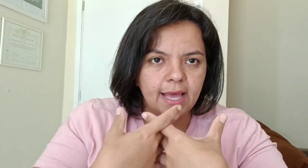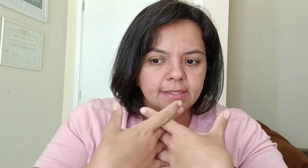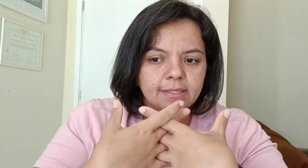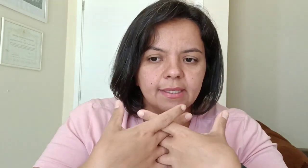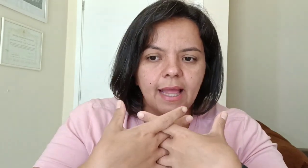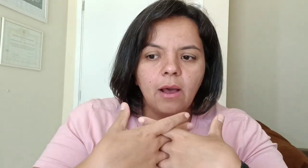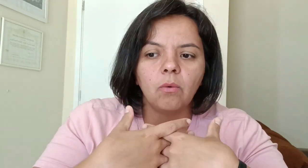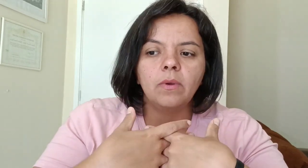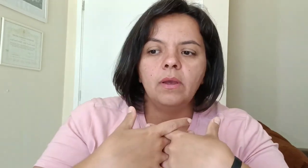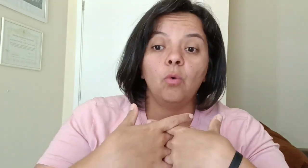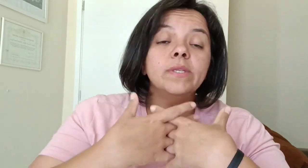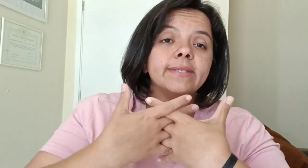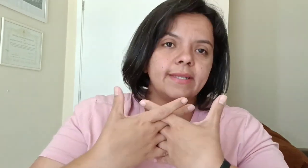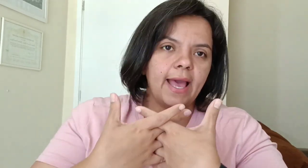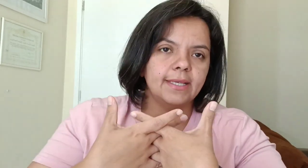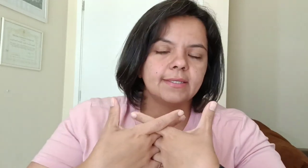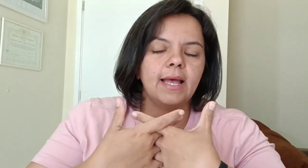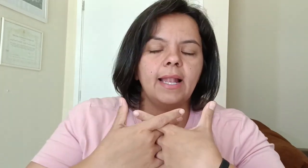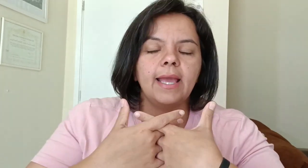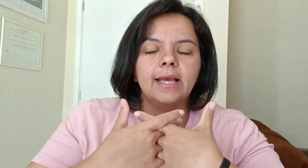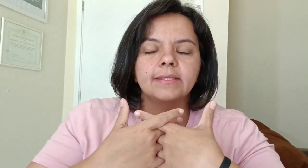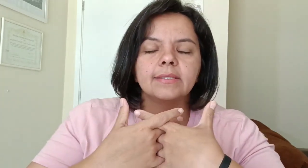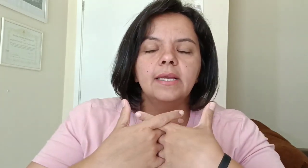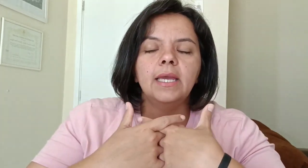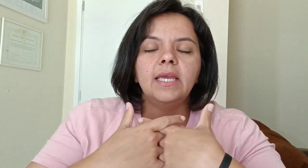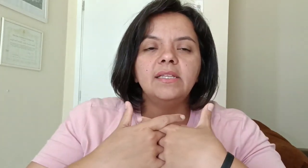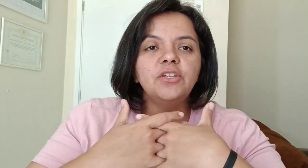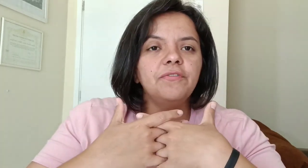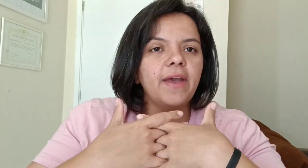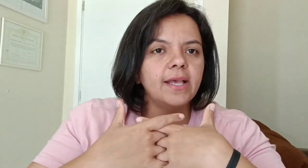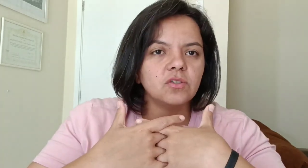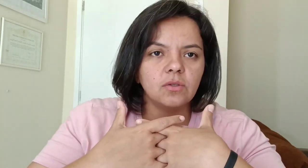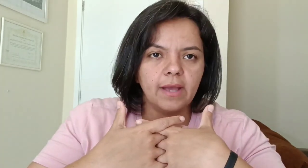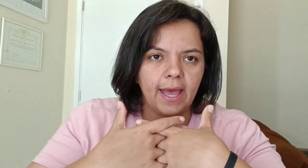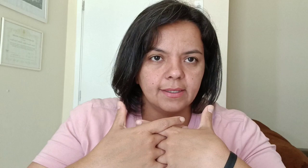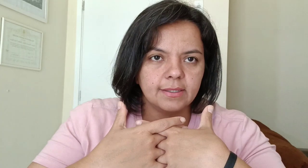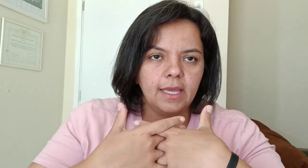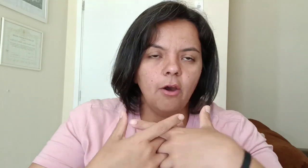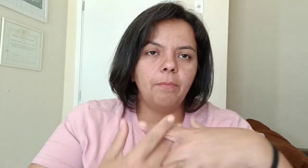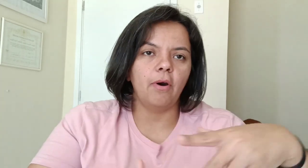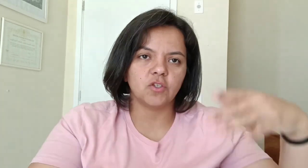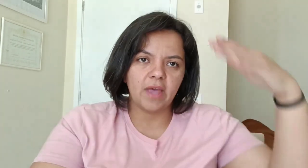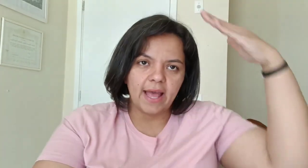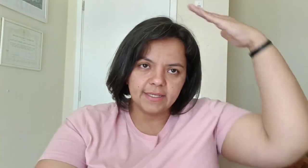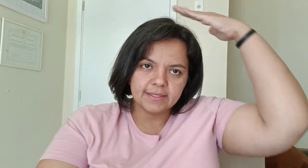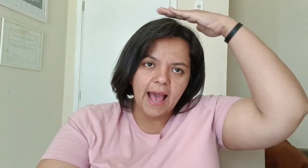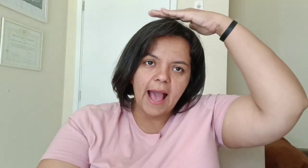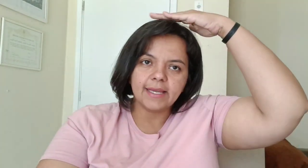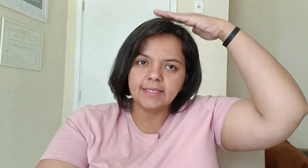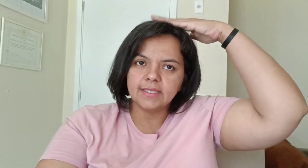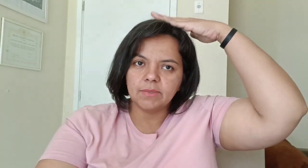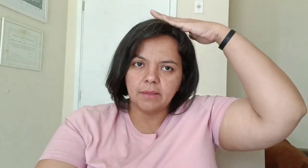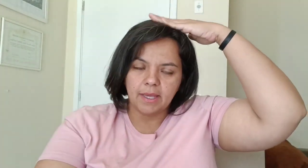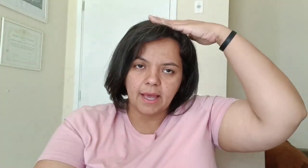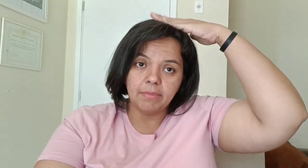esse sinal, os sinais, aliás, em diversos lugares. Eu posso realizar aqui em cima da minha